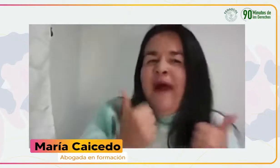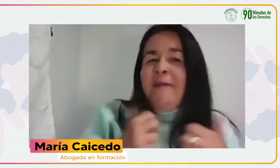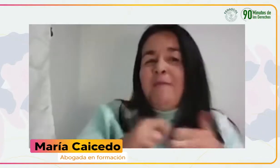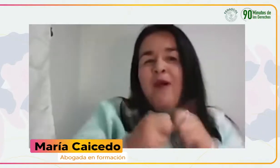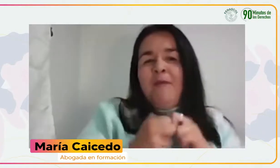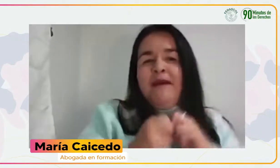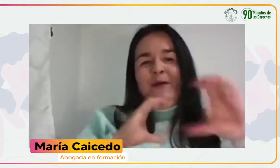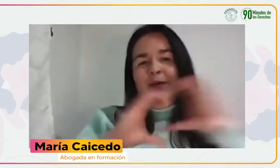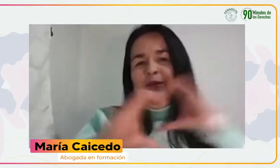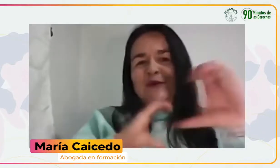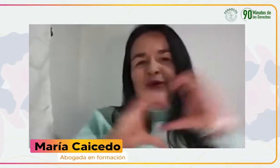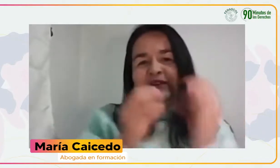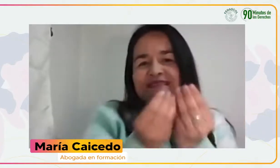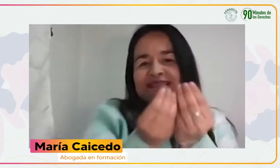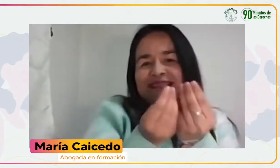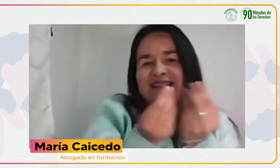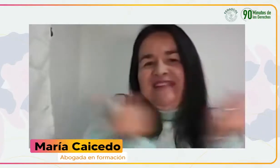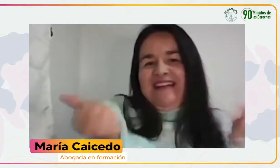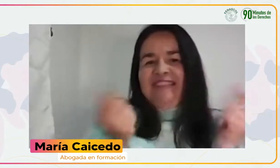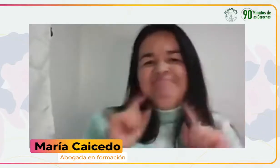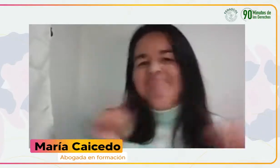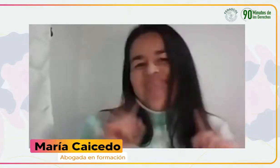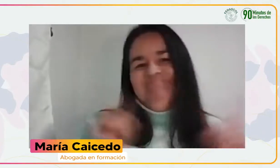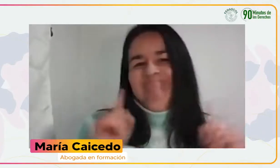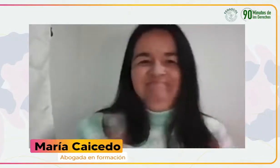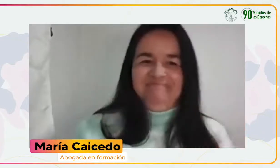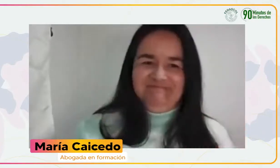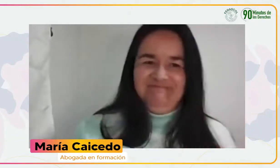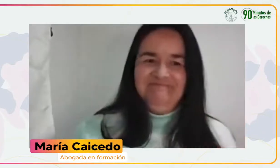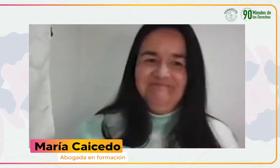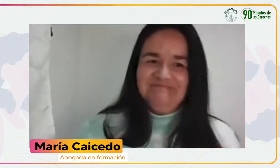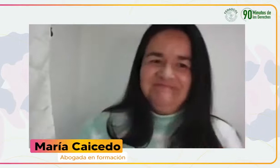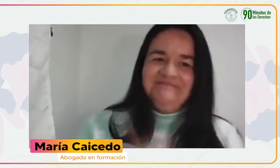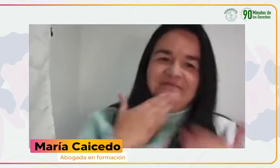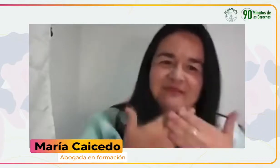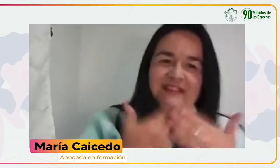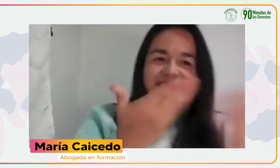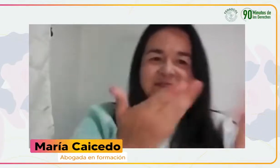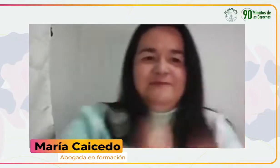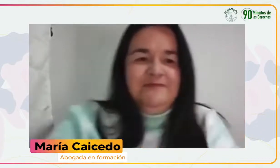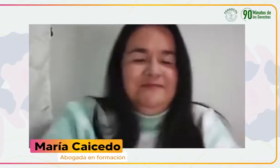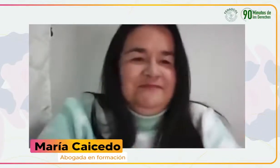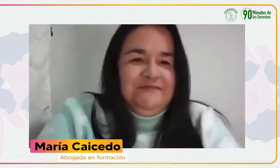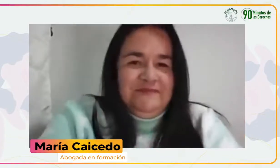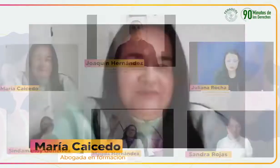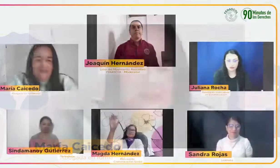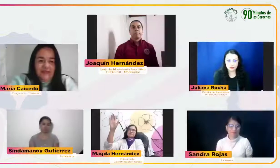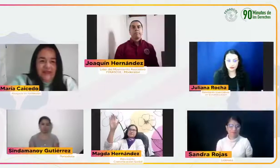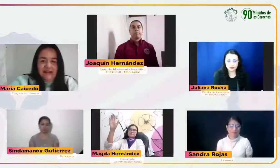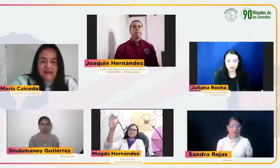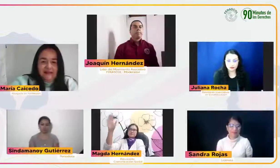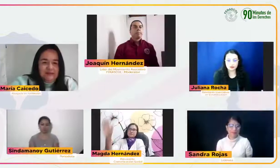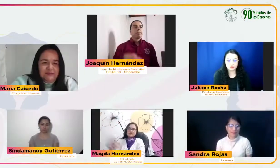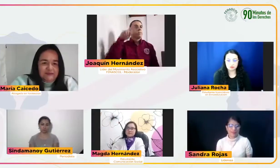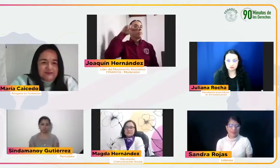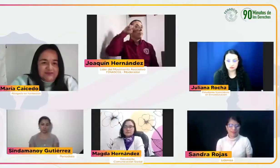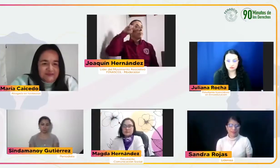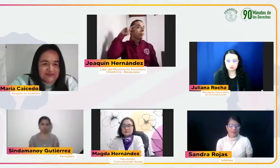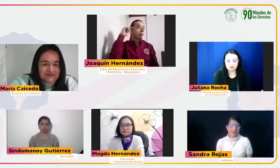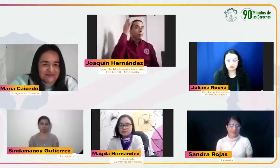muy complicado, porque el tema de las comunicaciones, pues ahí se ven un poco dispersas.